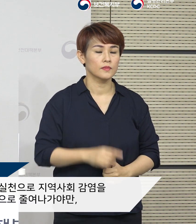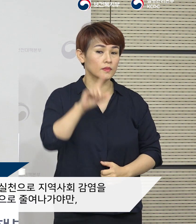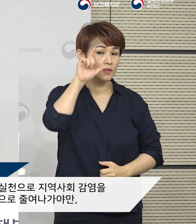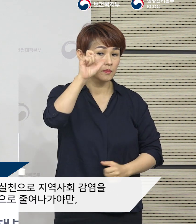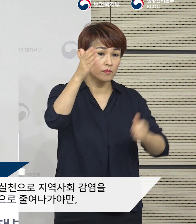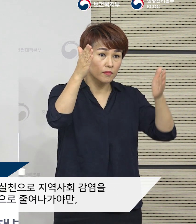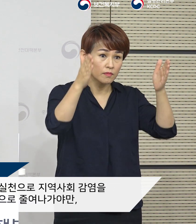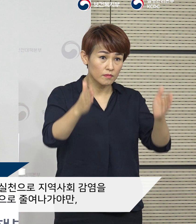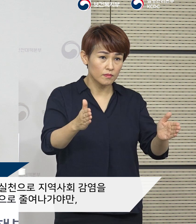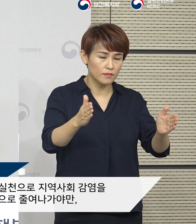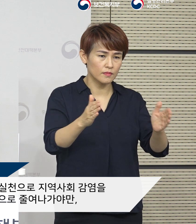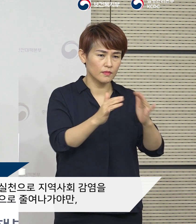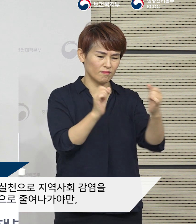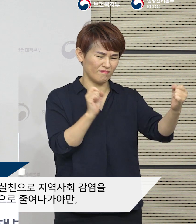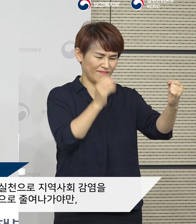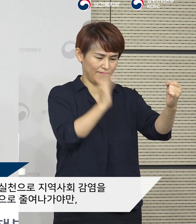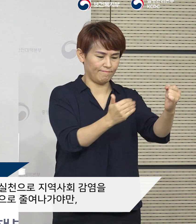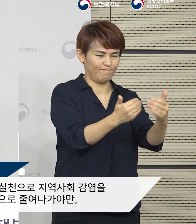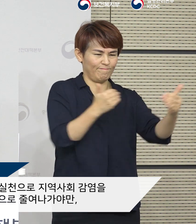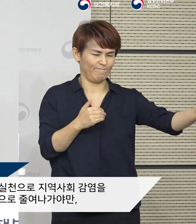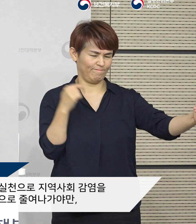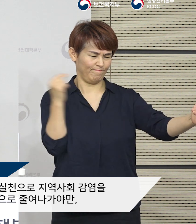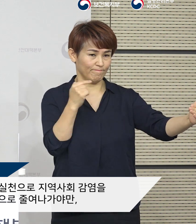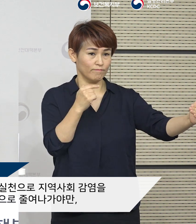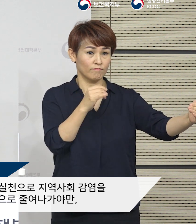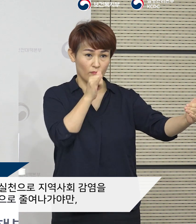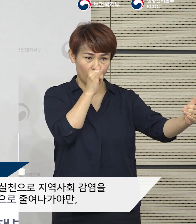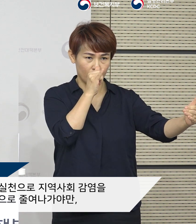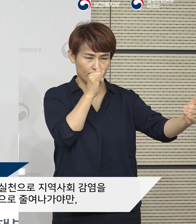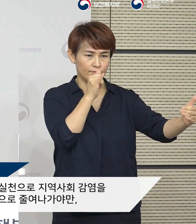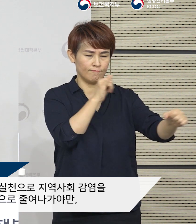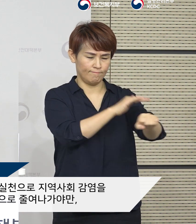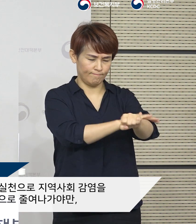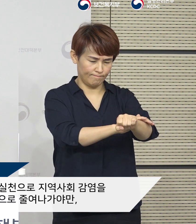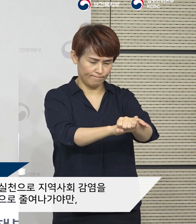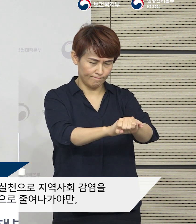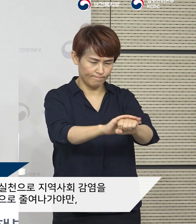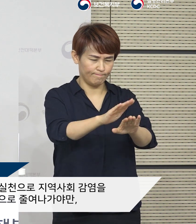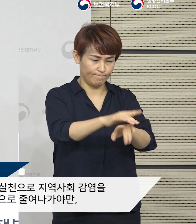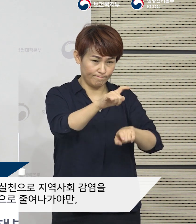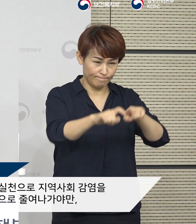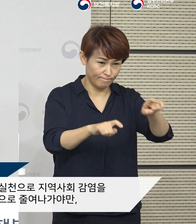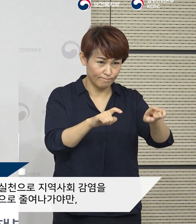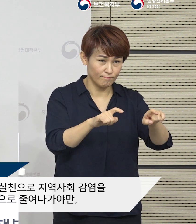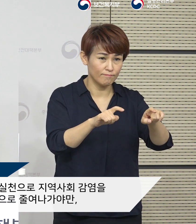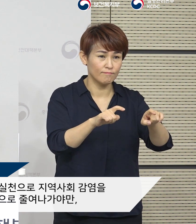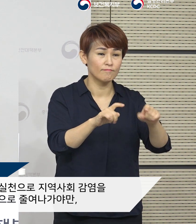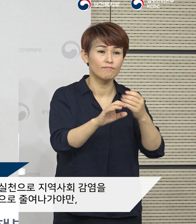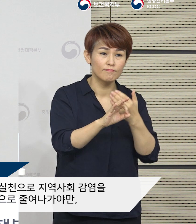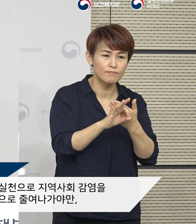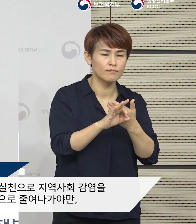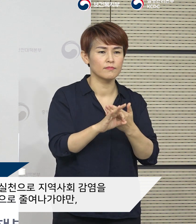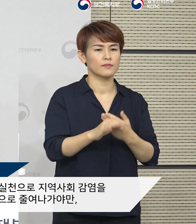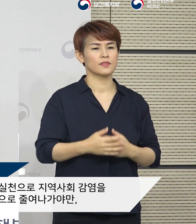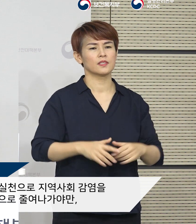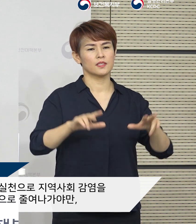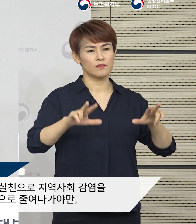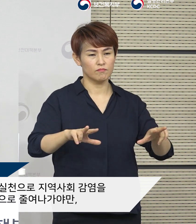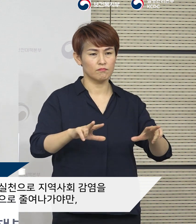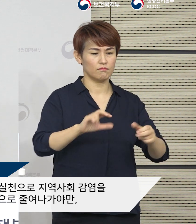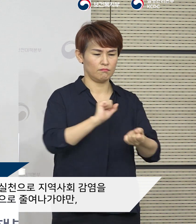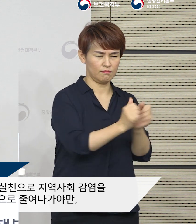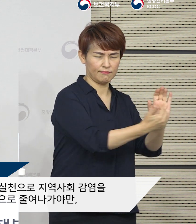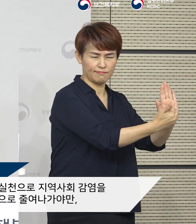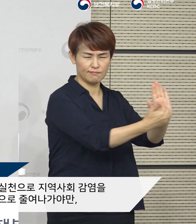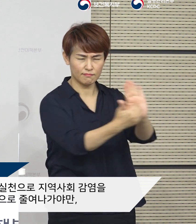15일간의 고강도 사회적 거리두기의 성공적인 실천으로 지역사회 감염을 현재의 방역과